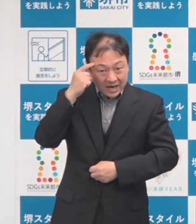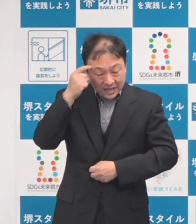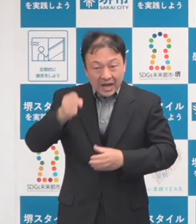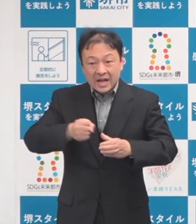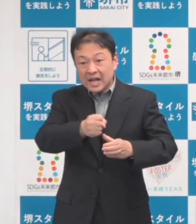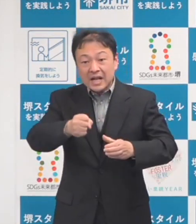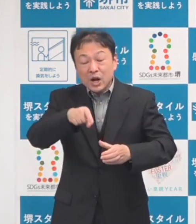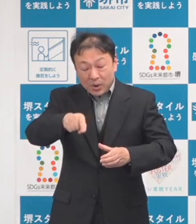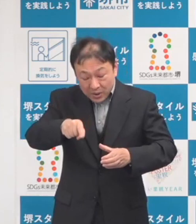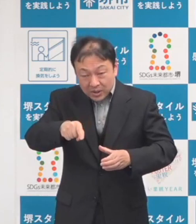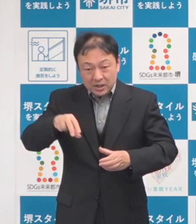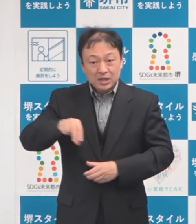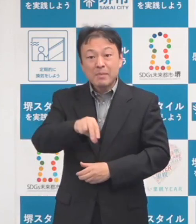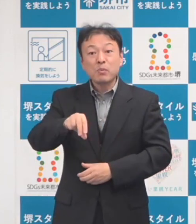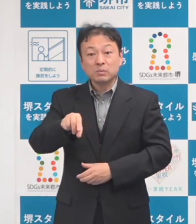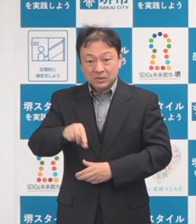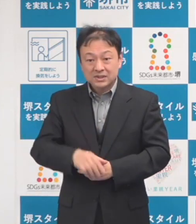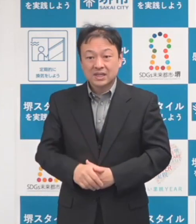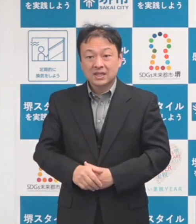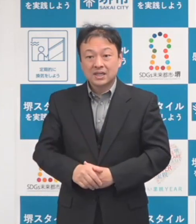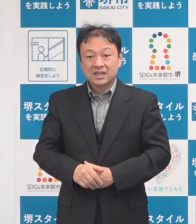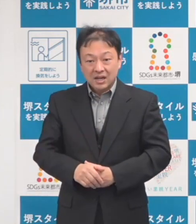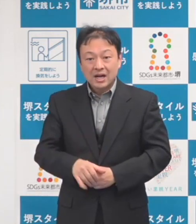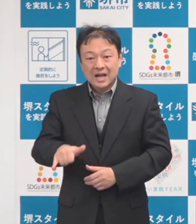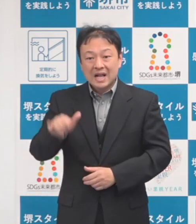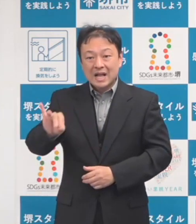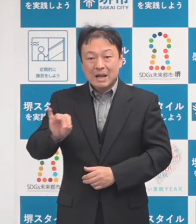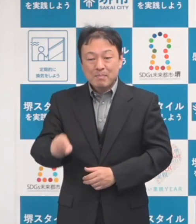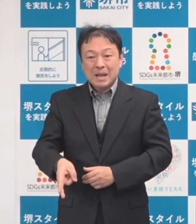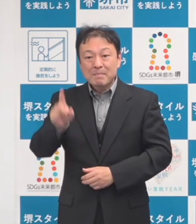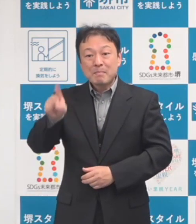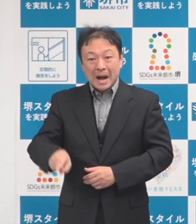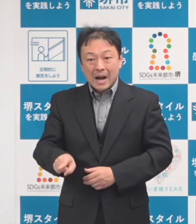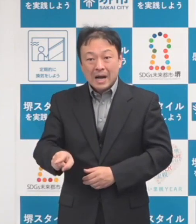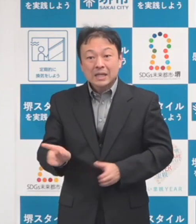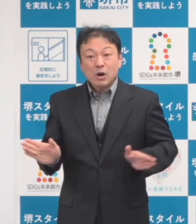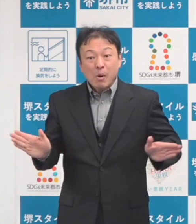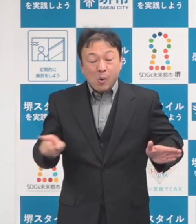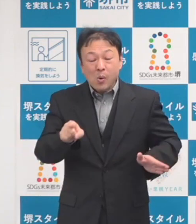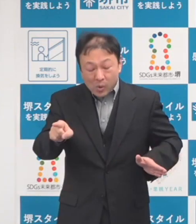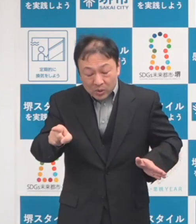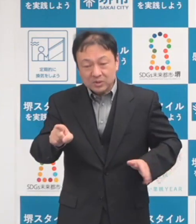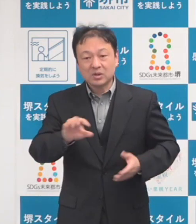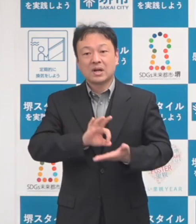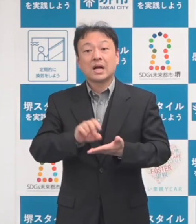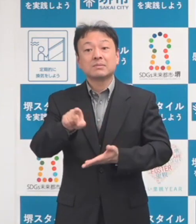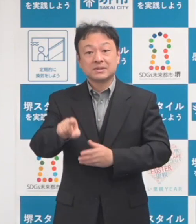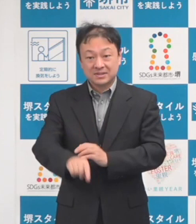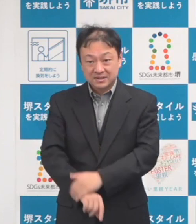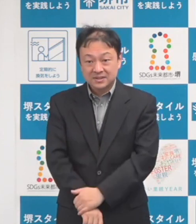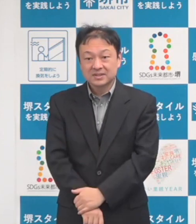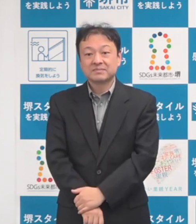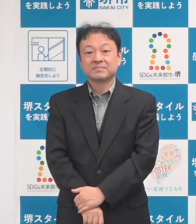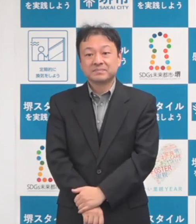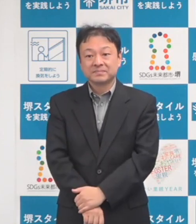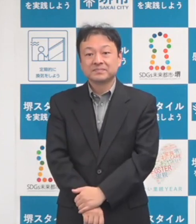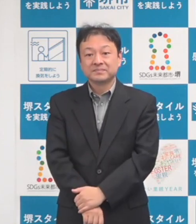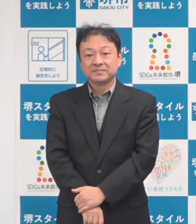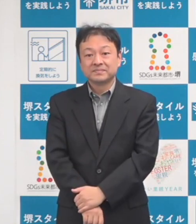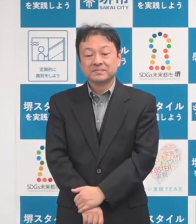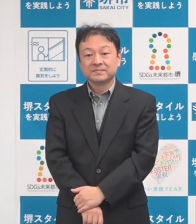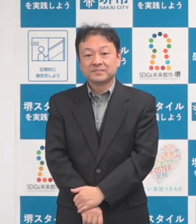による SDGs の授業、ここに記載されている以外でもさまざま取り組みを行っております